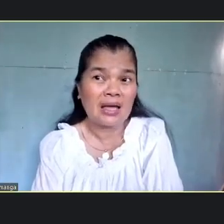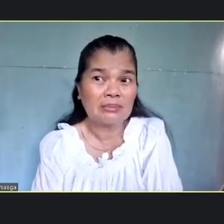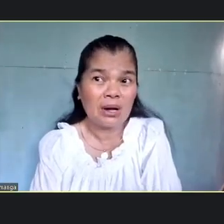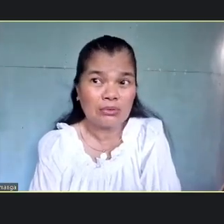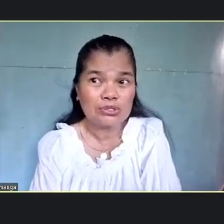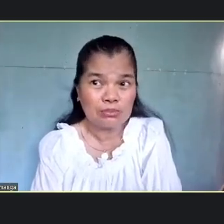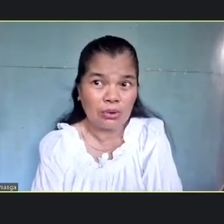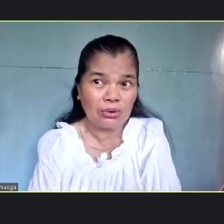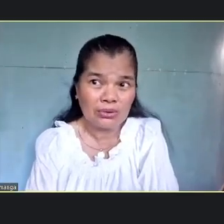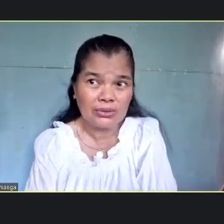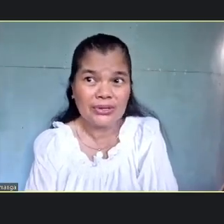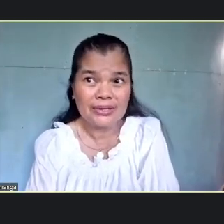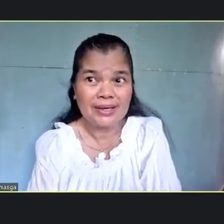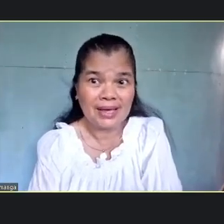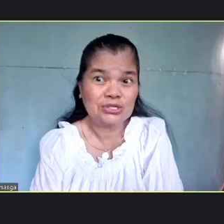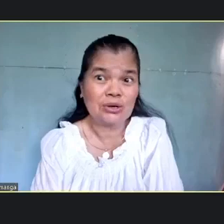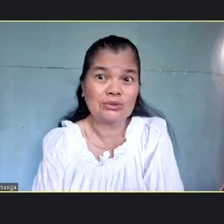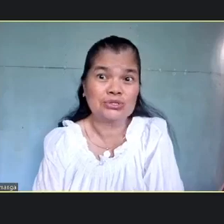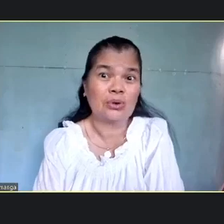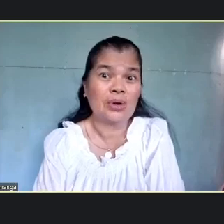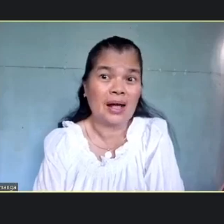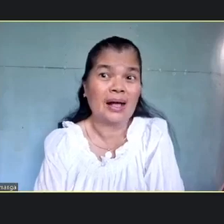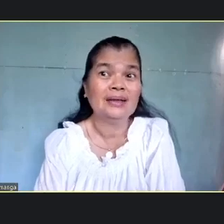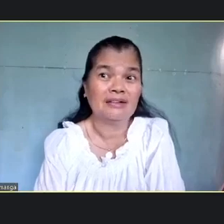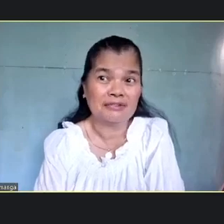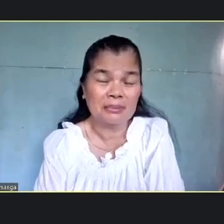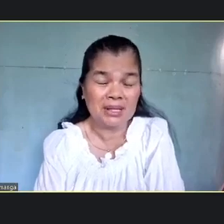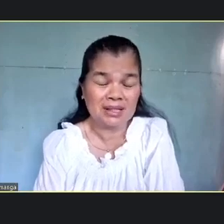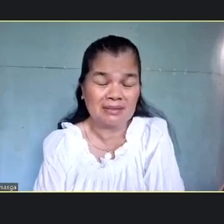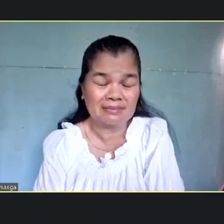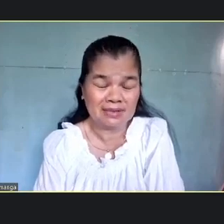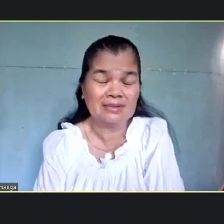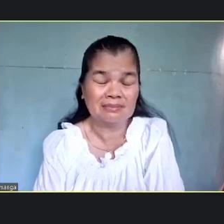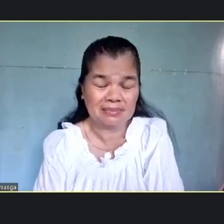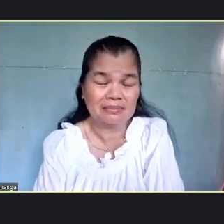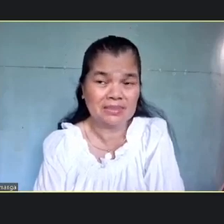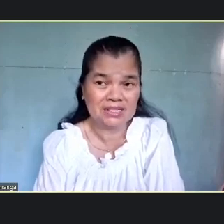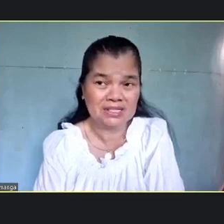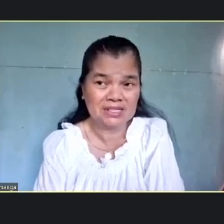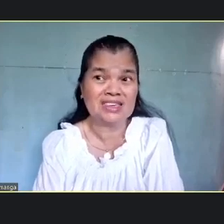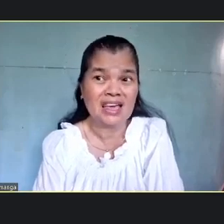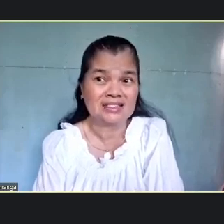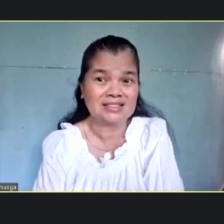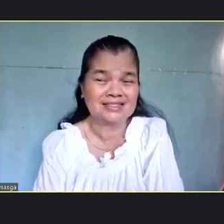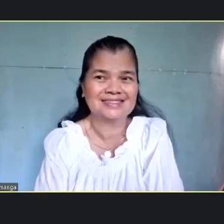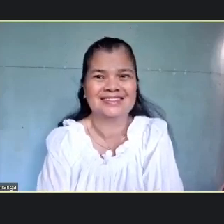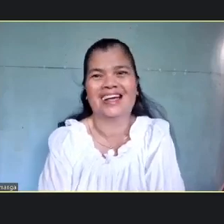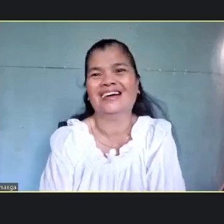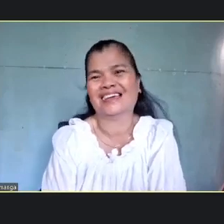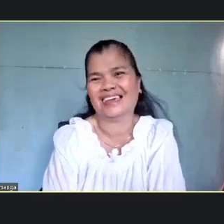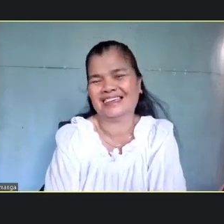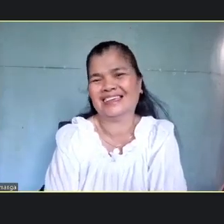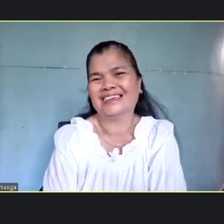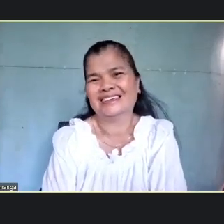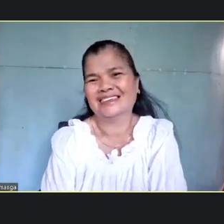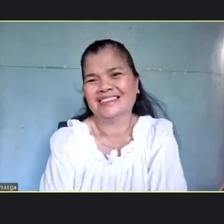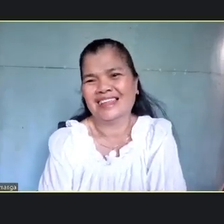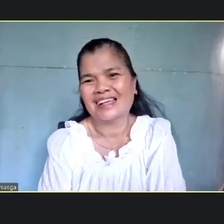lang ng eyebrows mo, it's also an affirmative. saying yes.